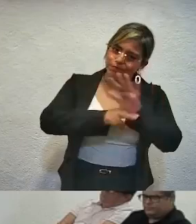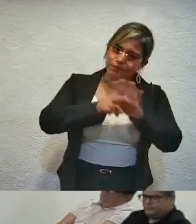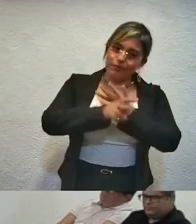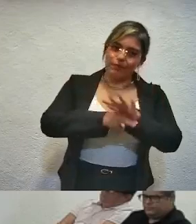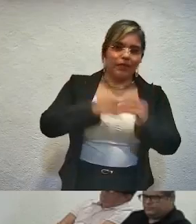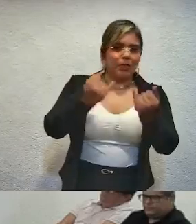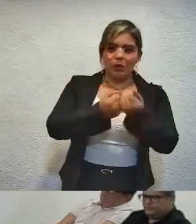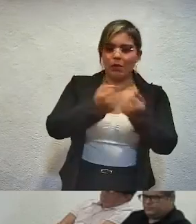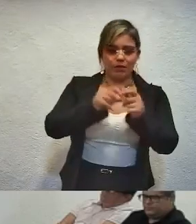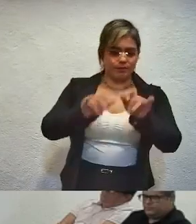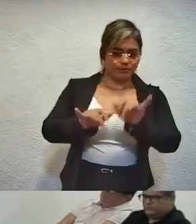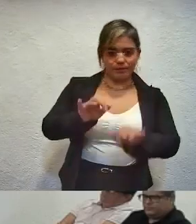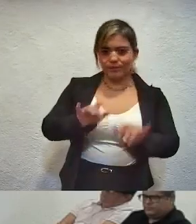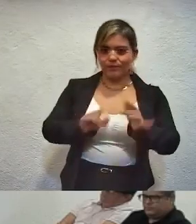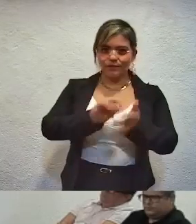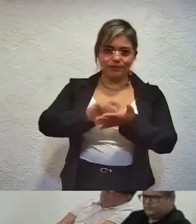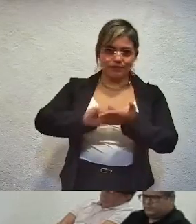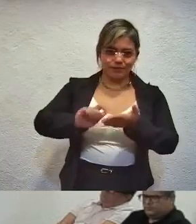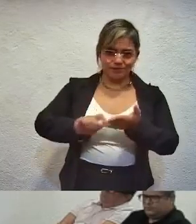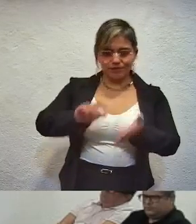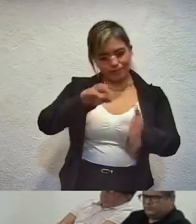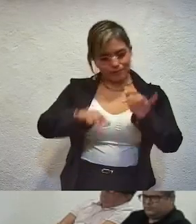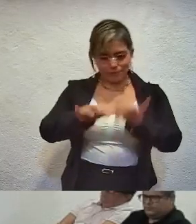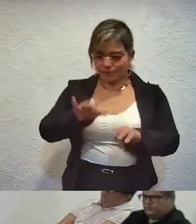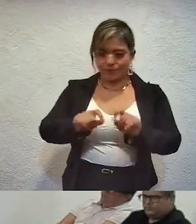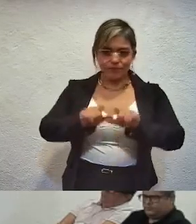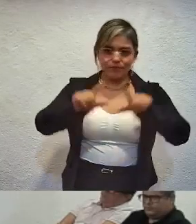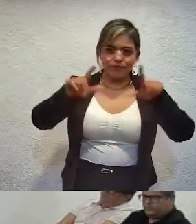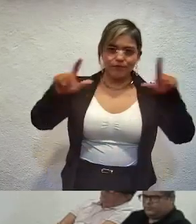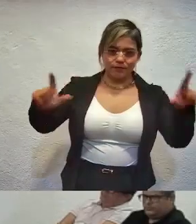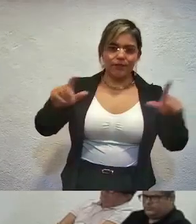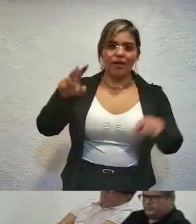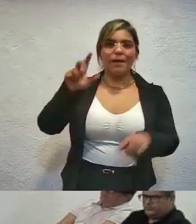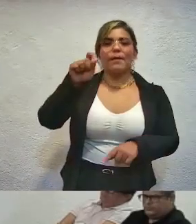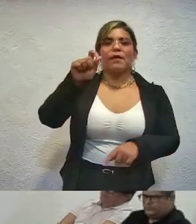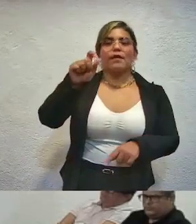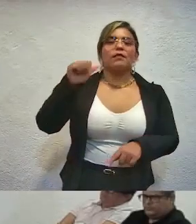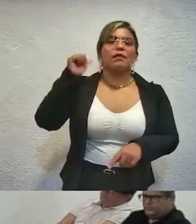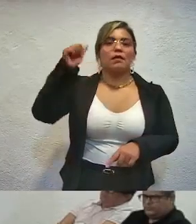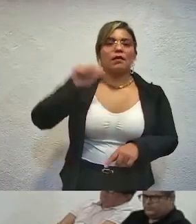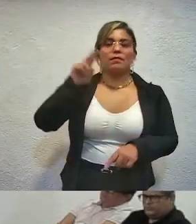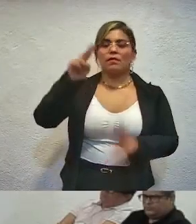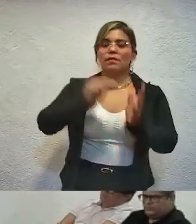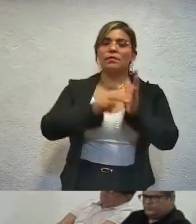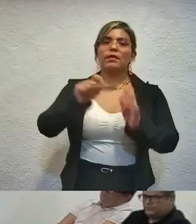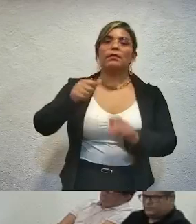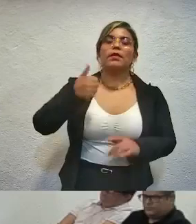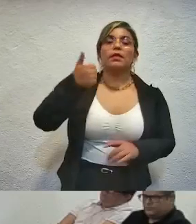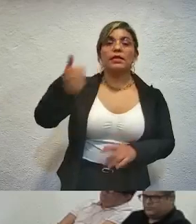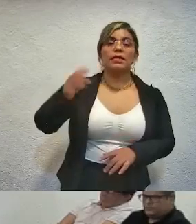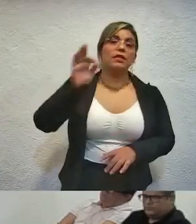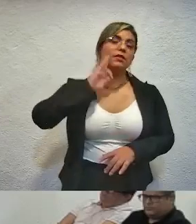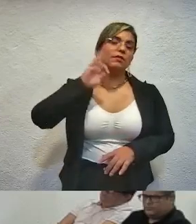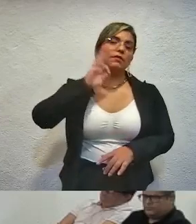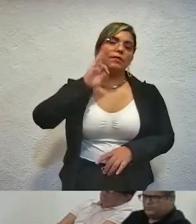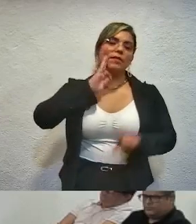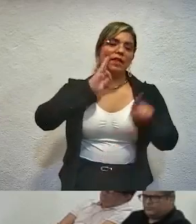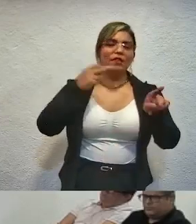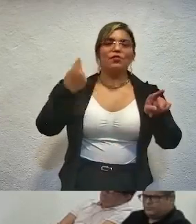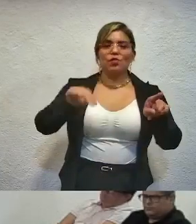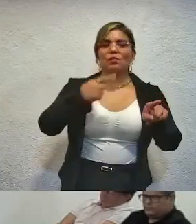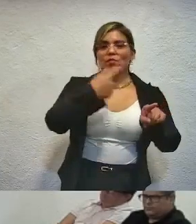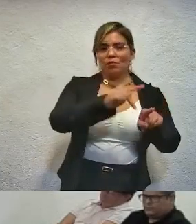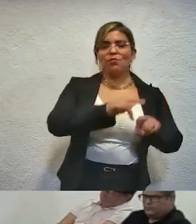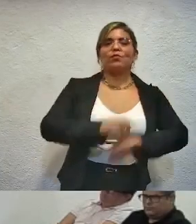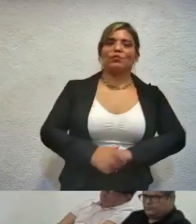texto que acompaña la publicación efectuada el 20 de abril de 2026 en el perfil de Facebook denominado Seferino